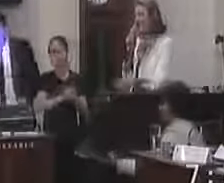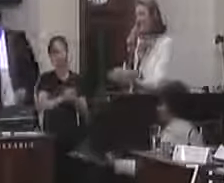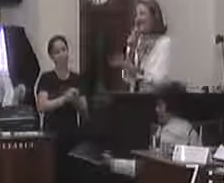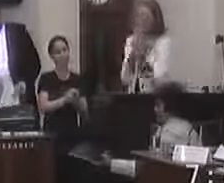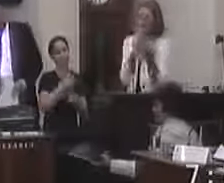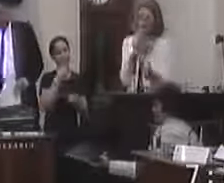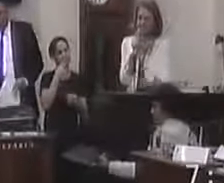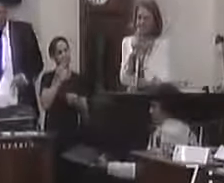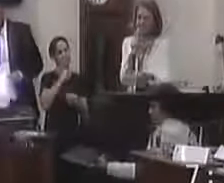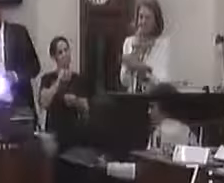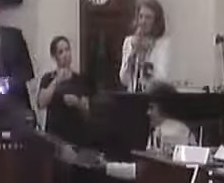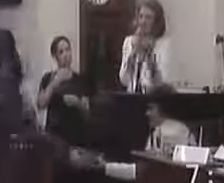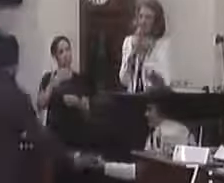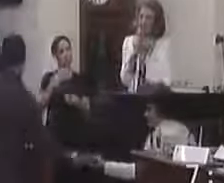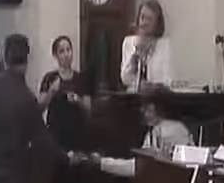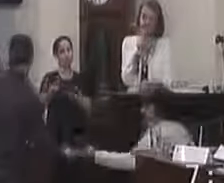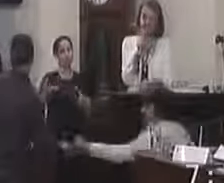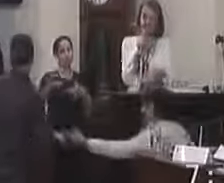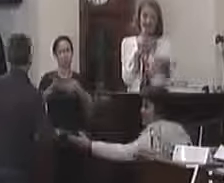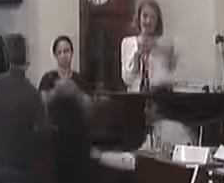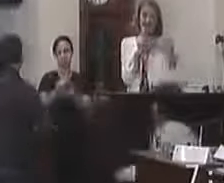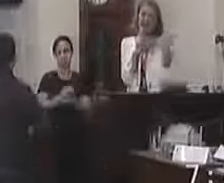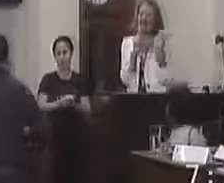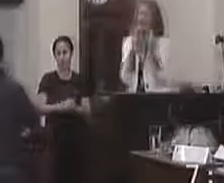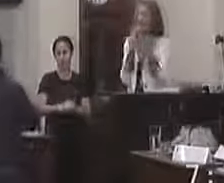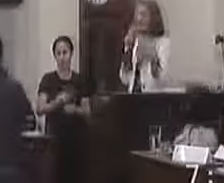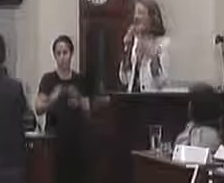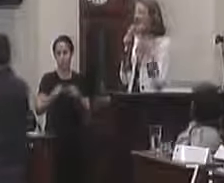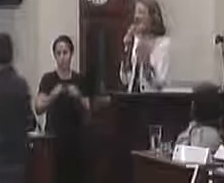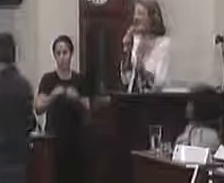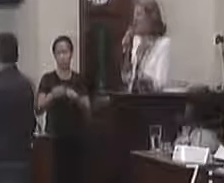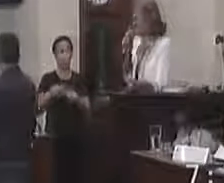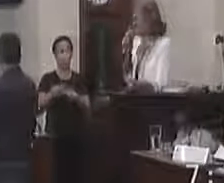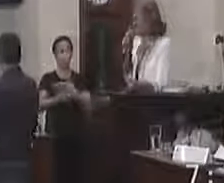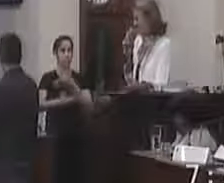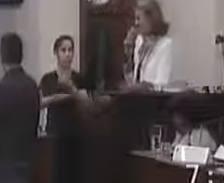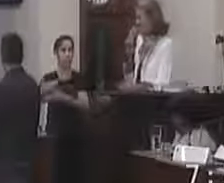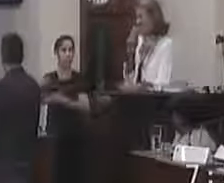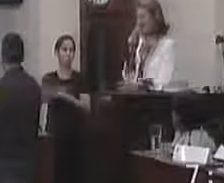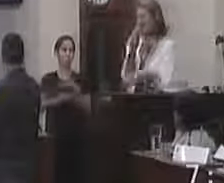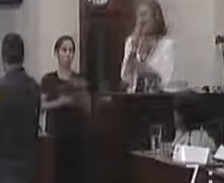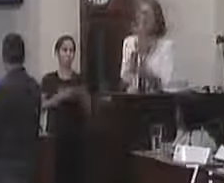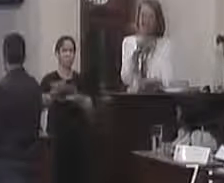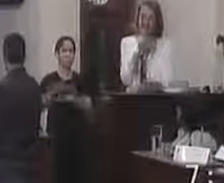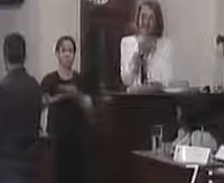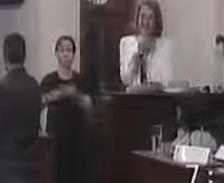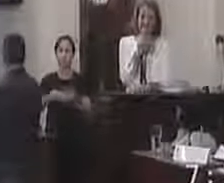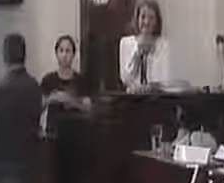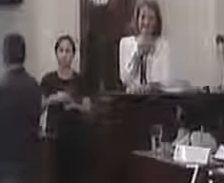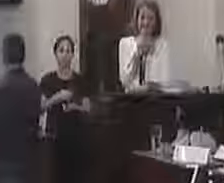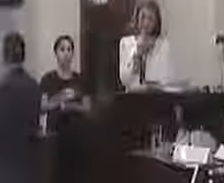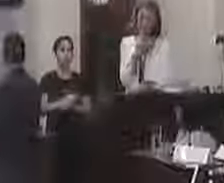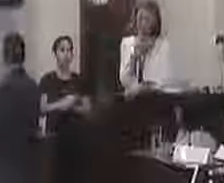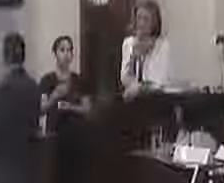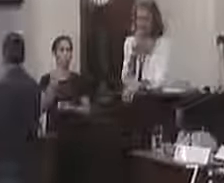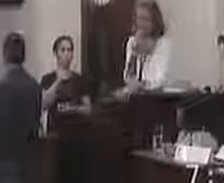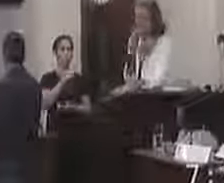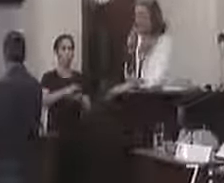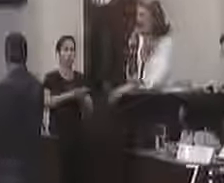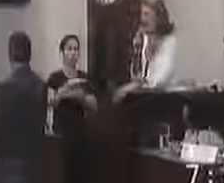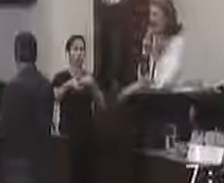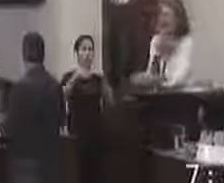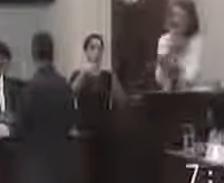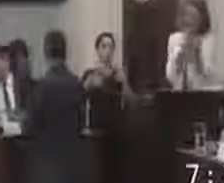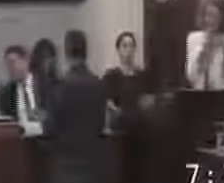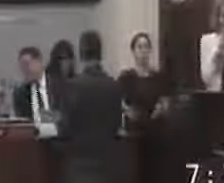dizer que sem vocês sem essa parceria de vocês sem essa relação essa empatia a gente não conseguiria avançar então